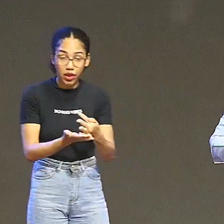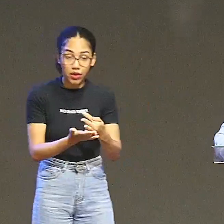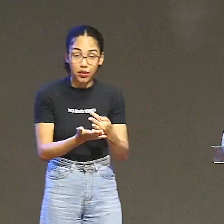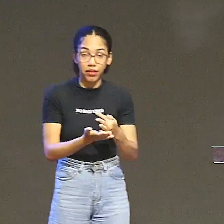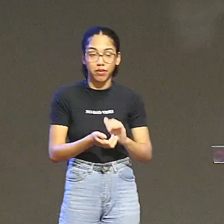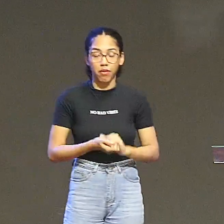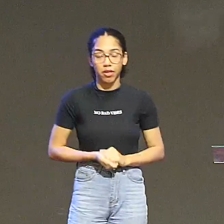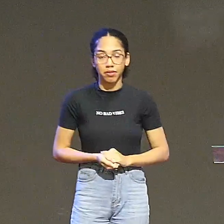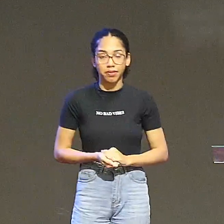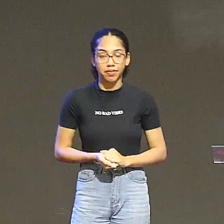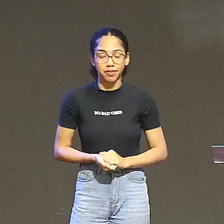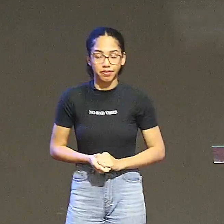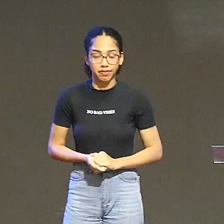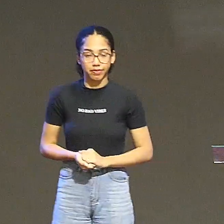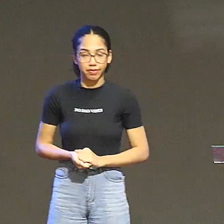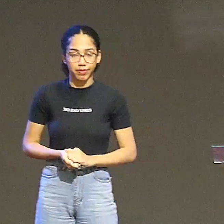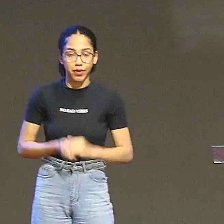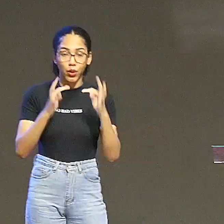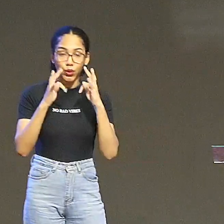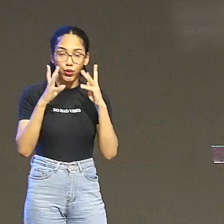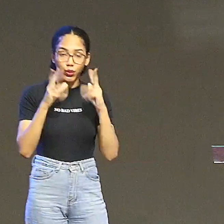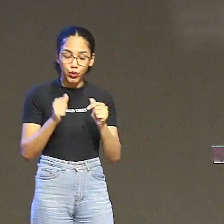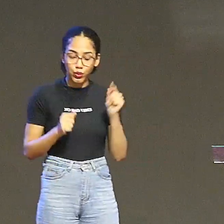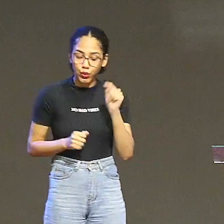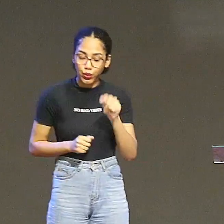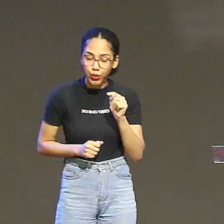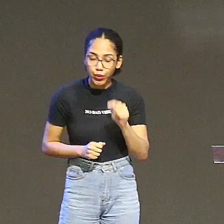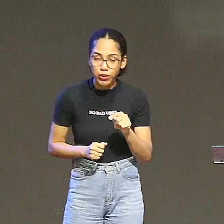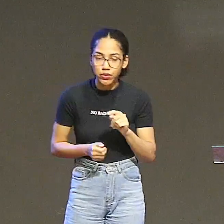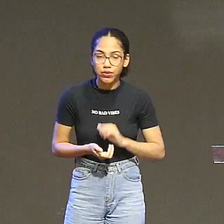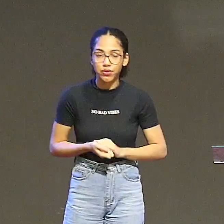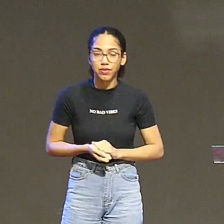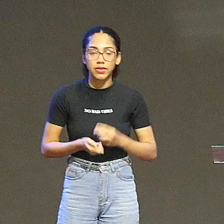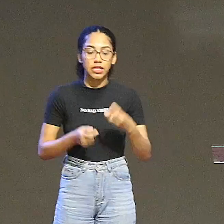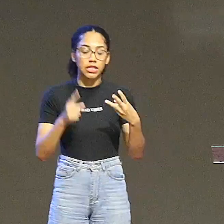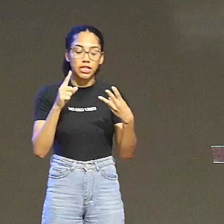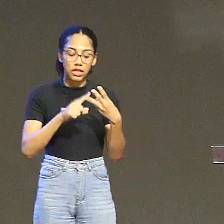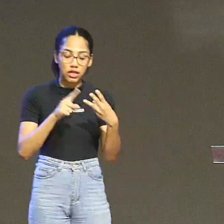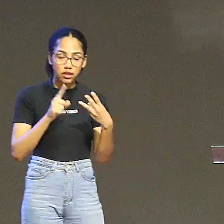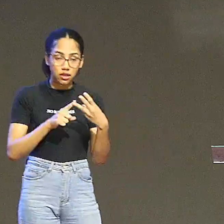Deus e tudo isso nos meus teris